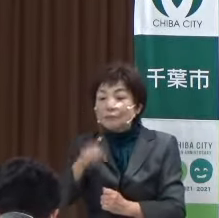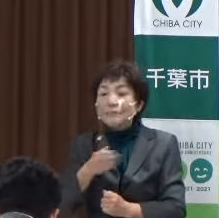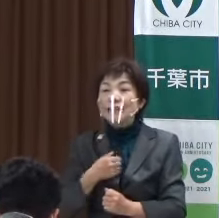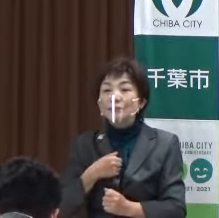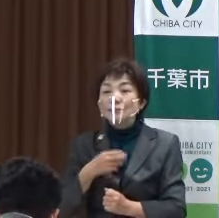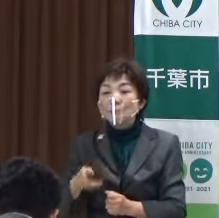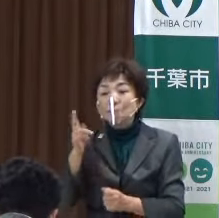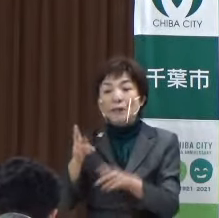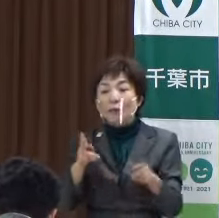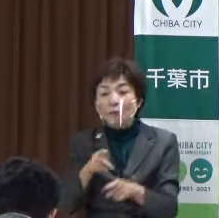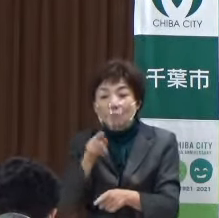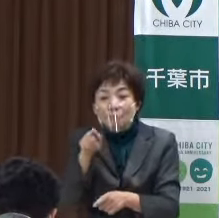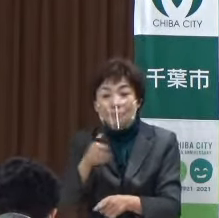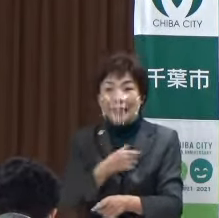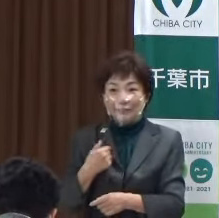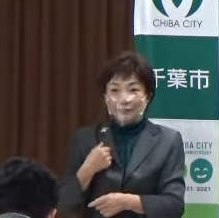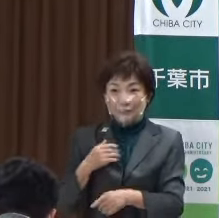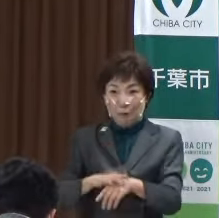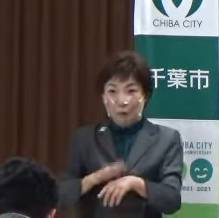たサービスになります。